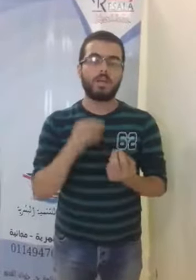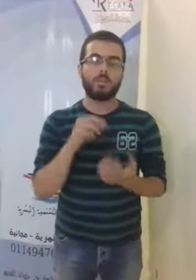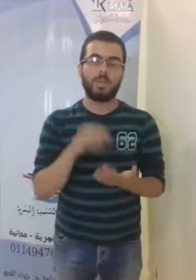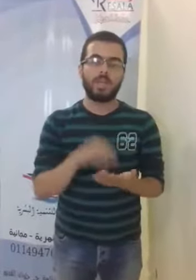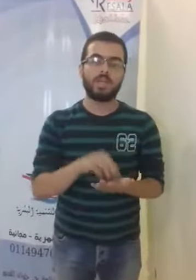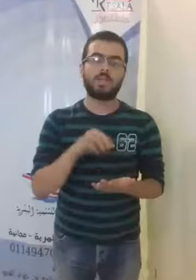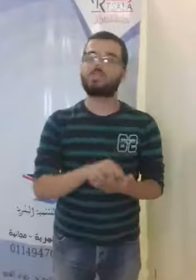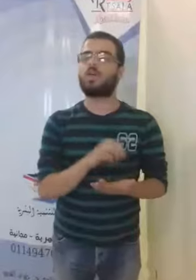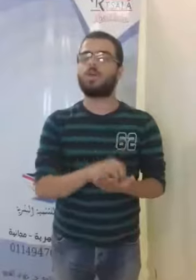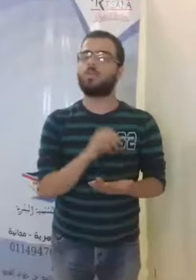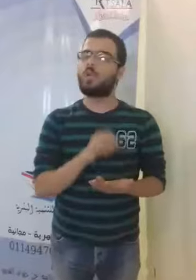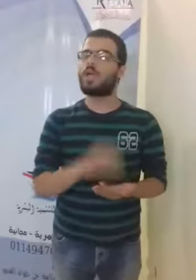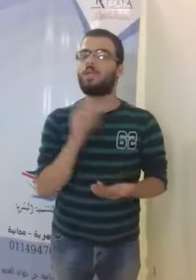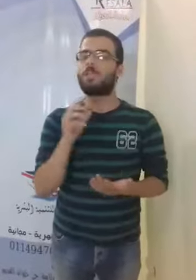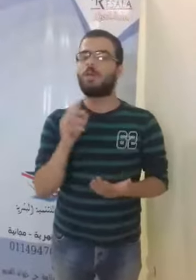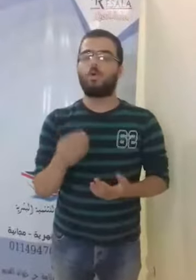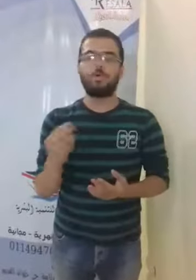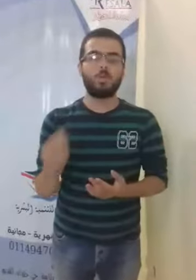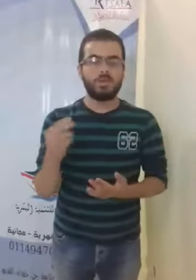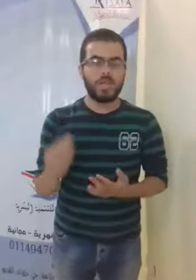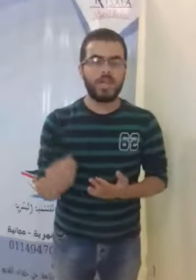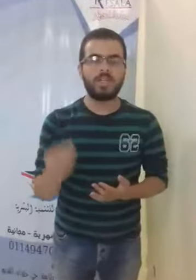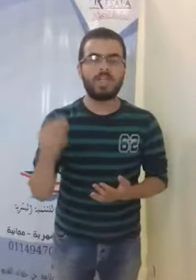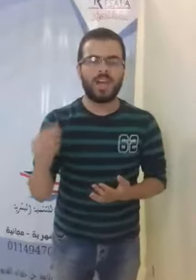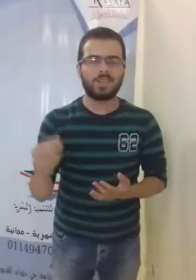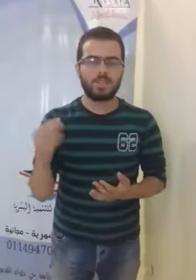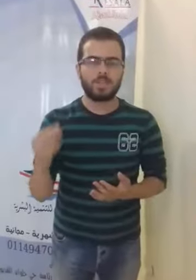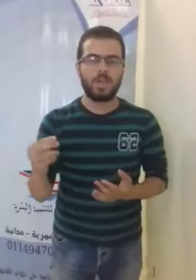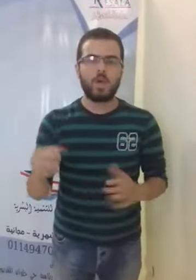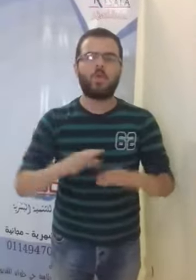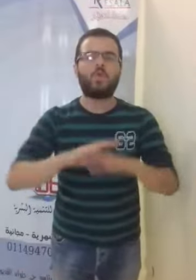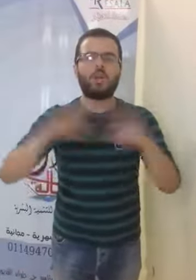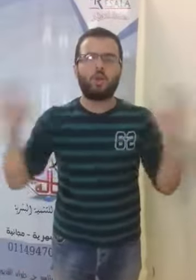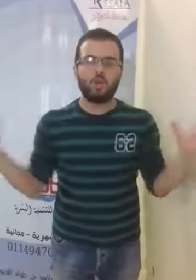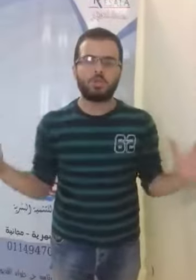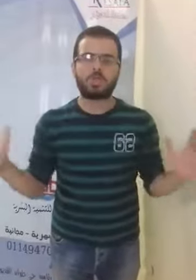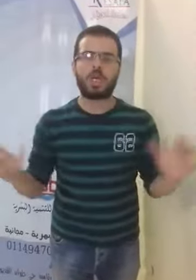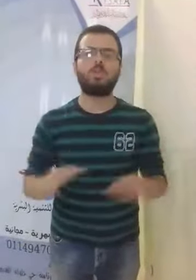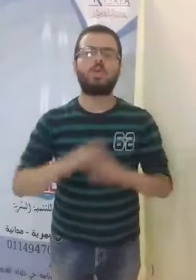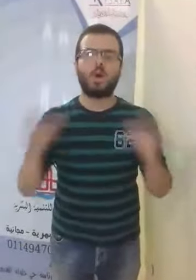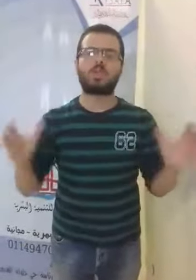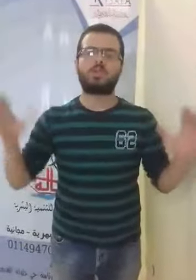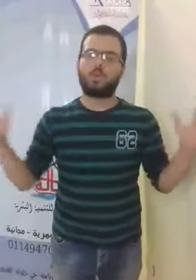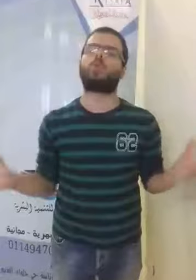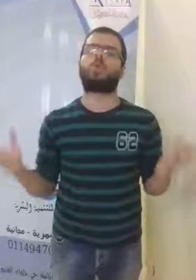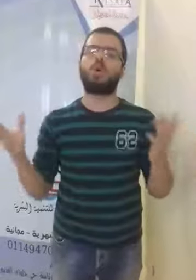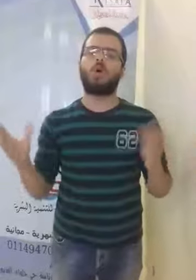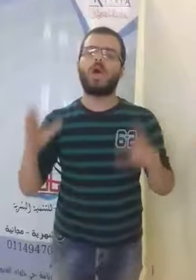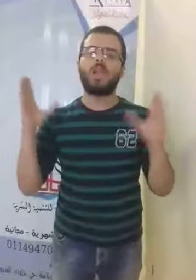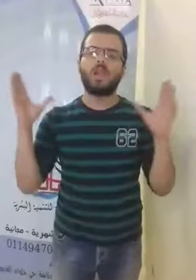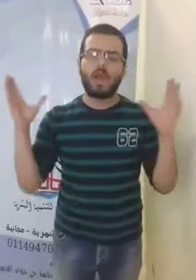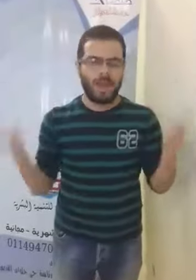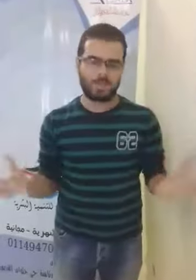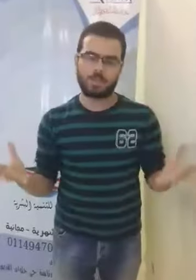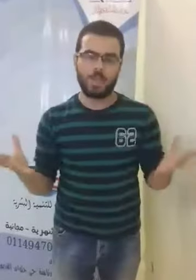بين الصلوات كلها، ومنهم اللي قال إن العصر ده هو العمر أو الوقت كله. والعصر